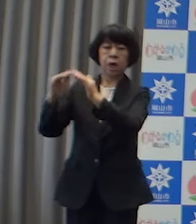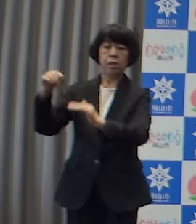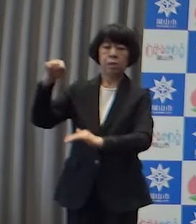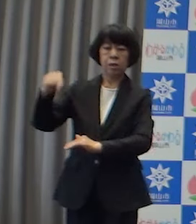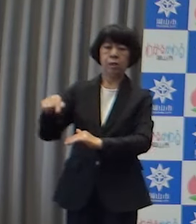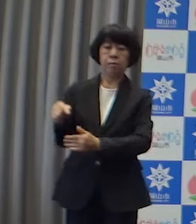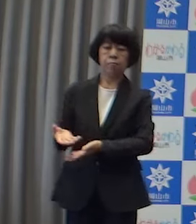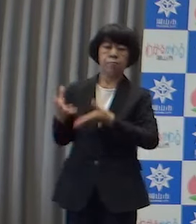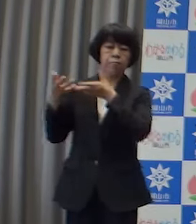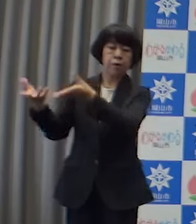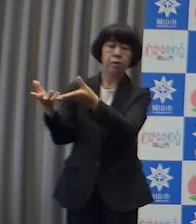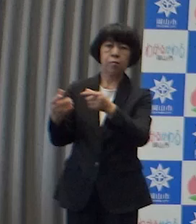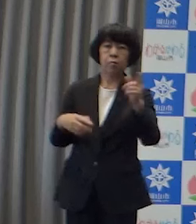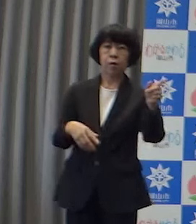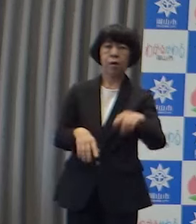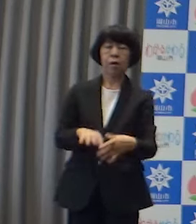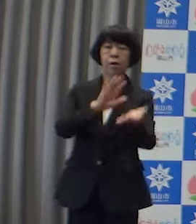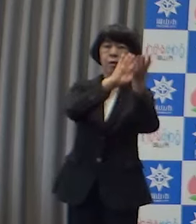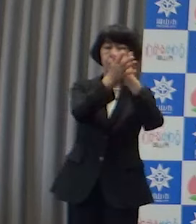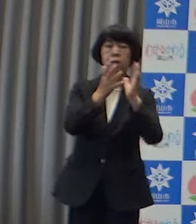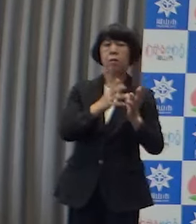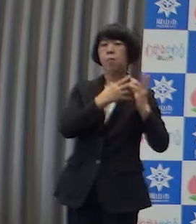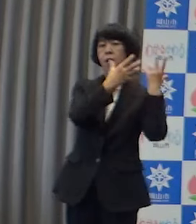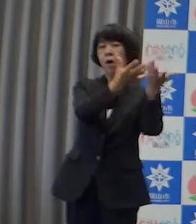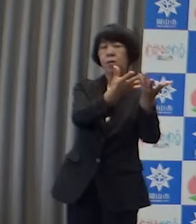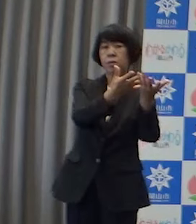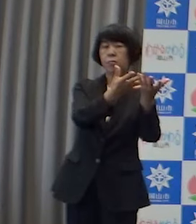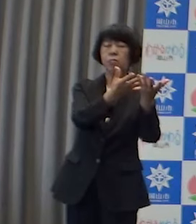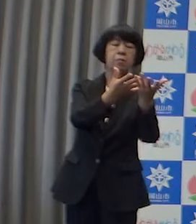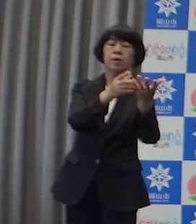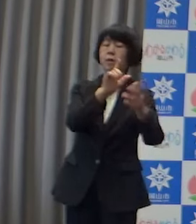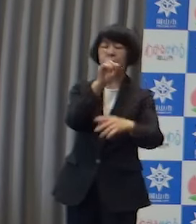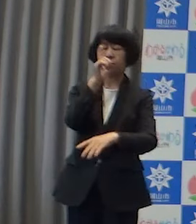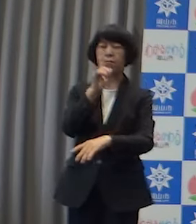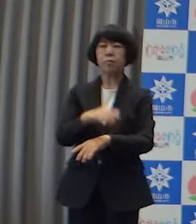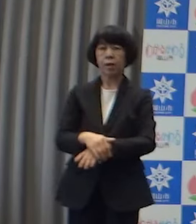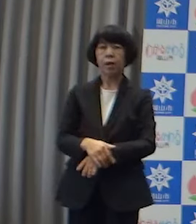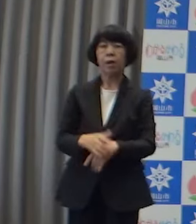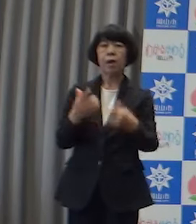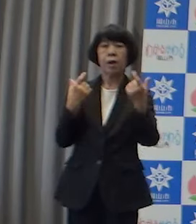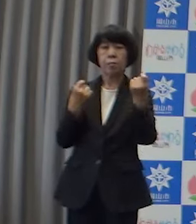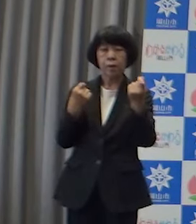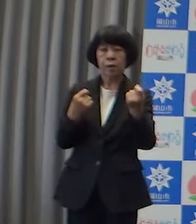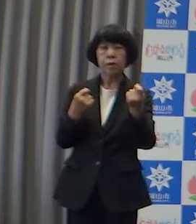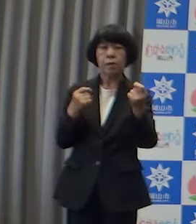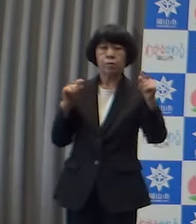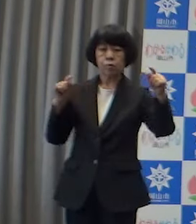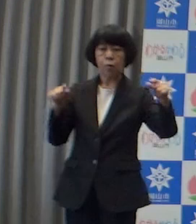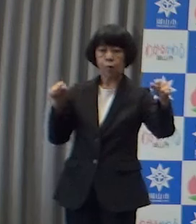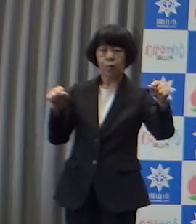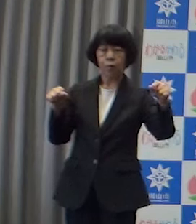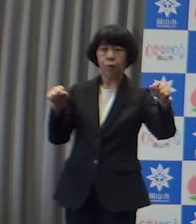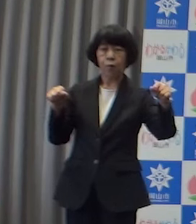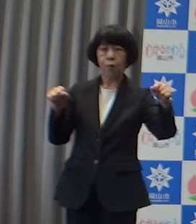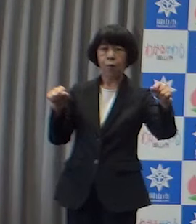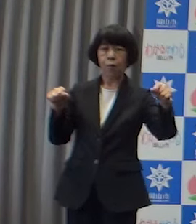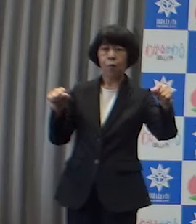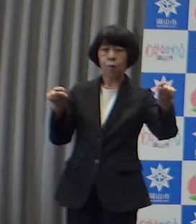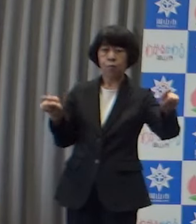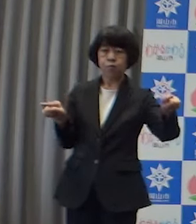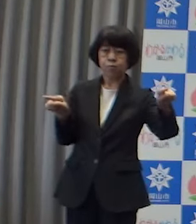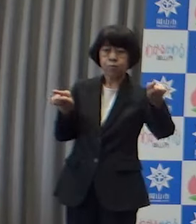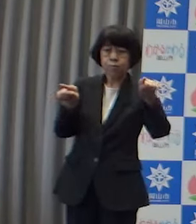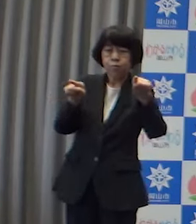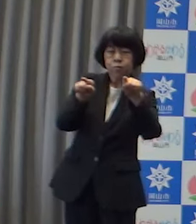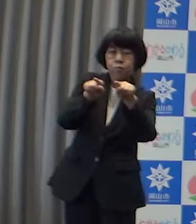く、我々当局間で議論し着地を見つけていく、この努力を欠かして